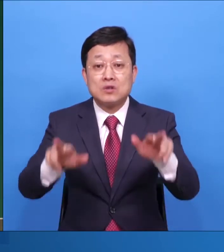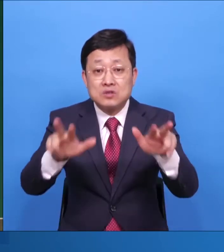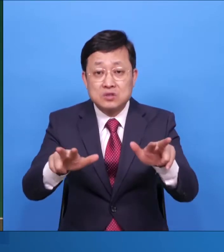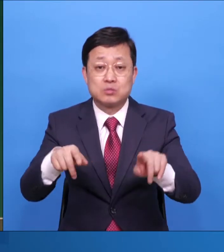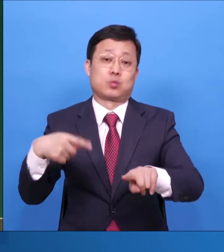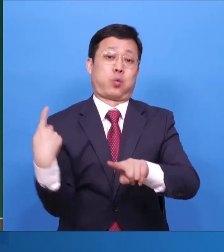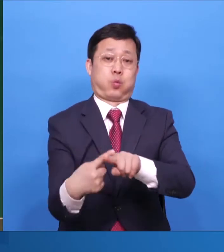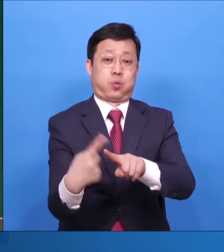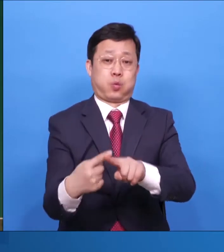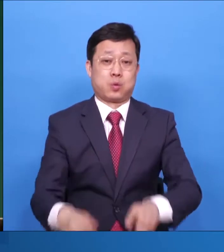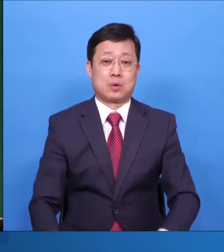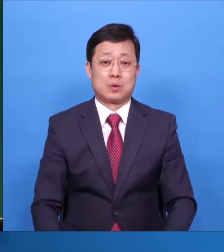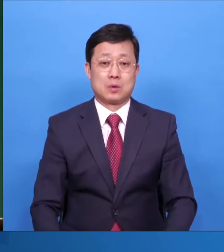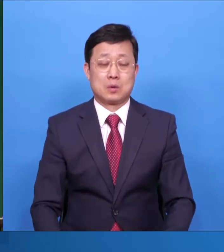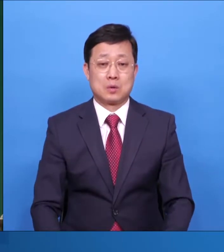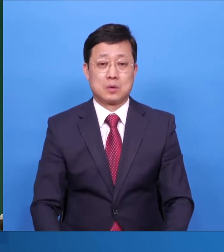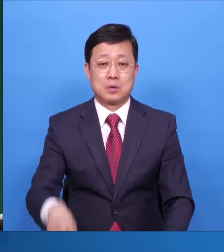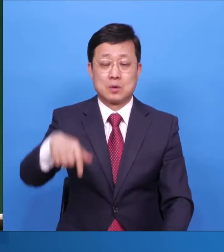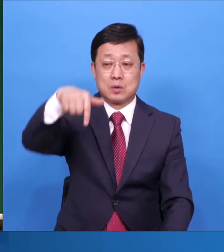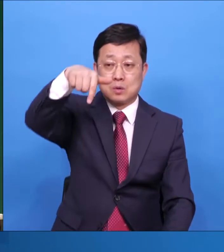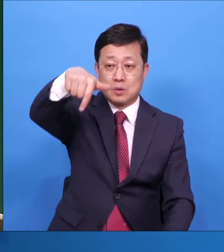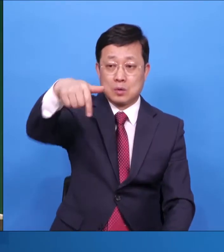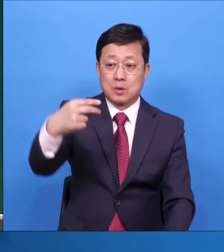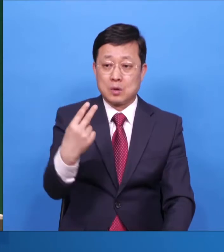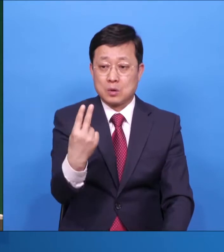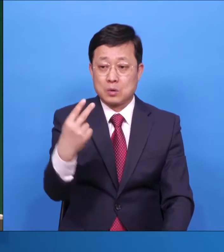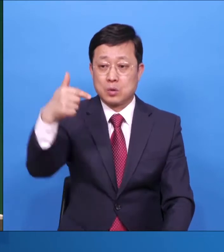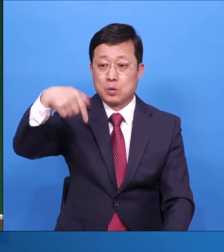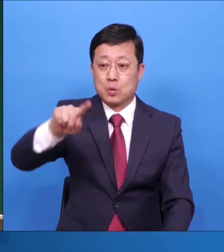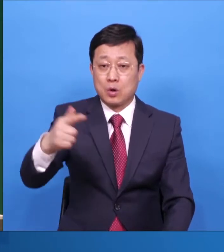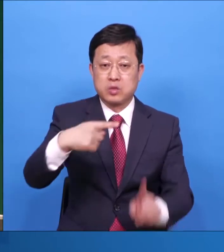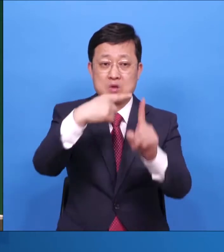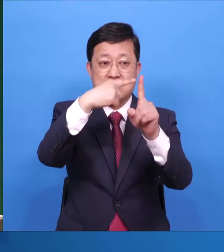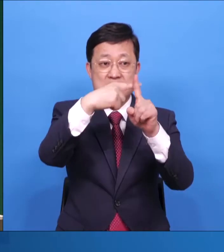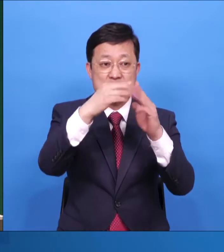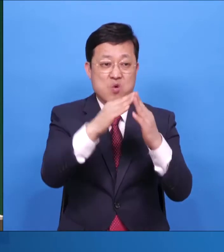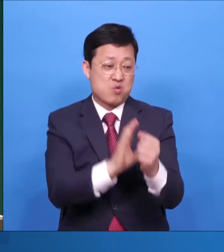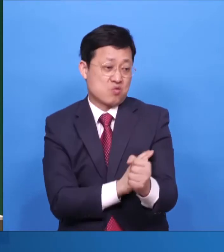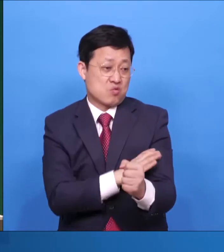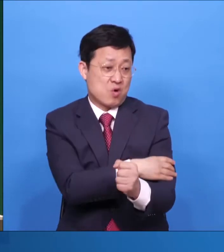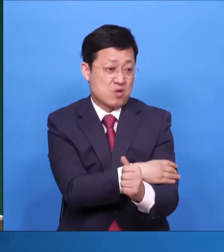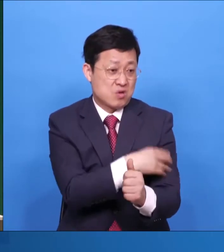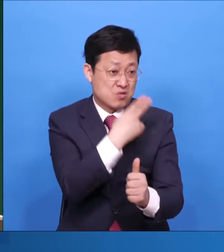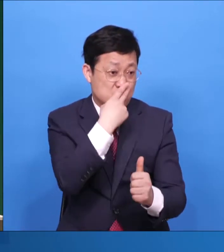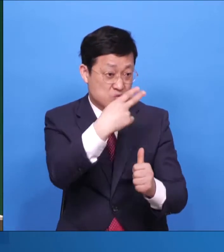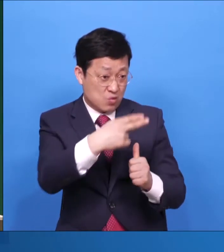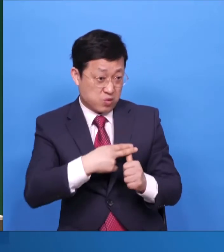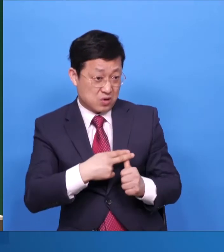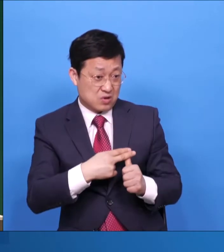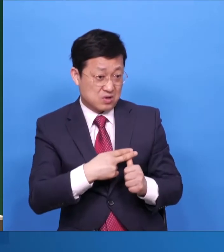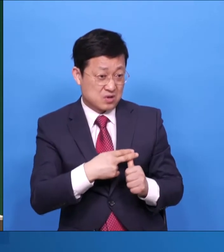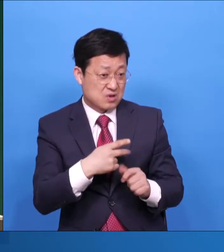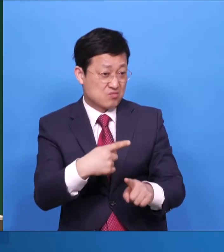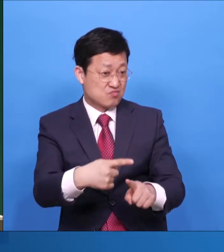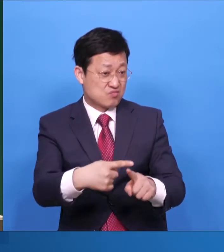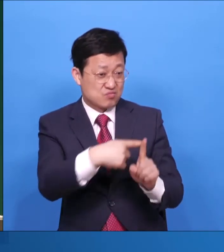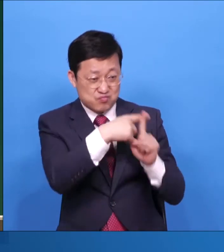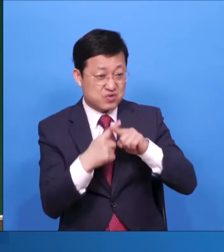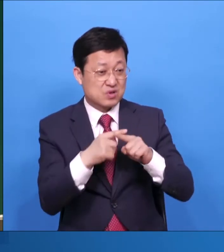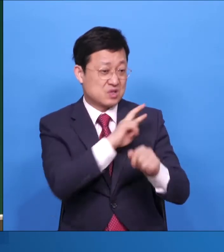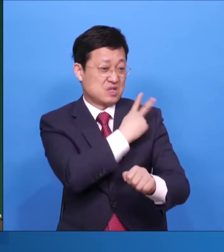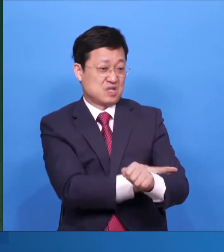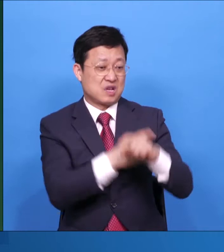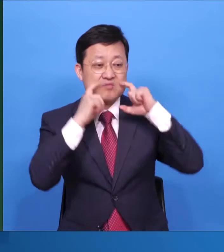마찬가지입니다. 교권에 도움 안 되건 무조건 이단입니다, 그거. Vemos que lo que no ayudaba a su poder o a su fama lo